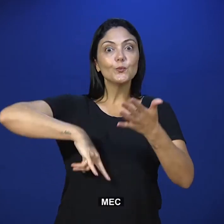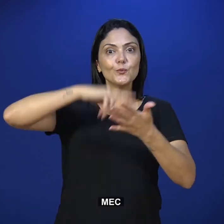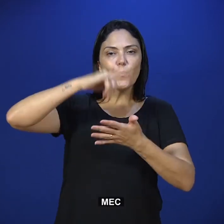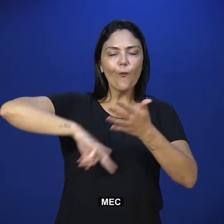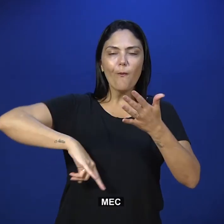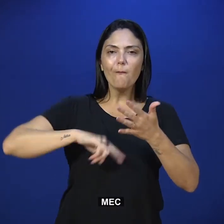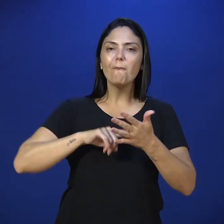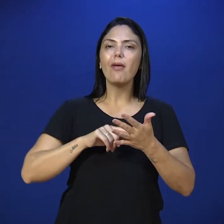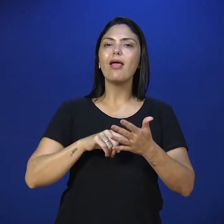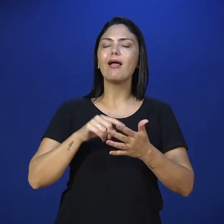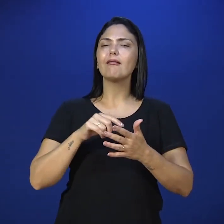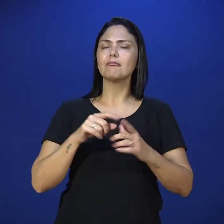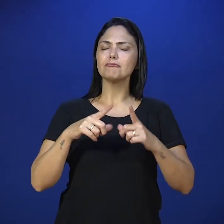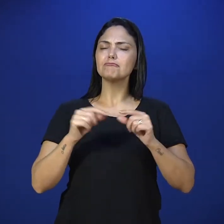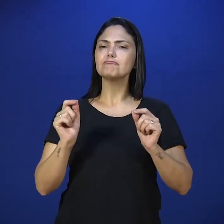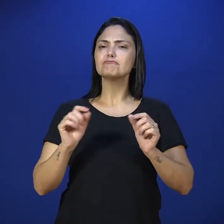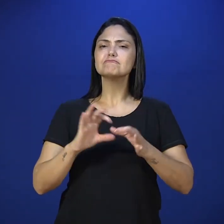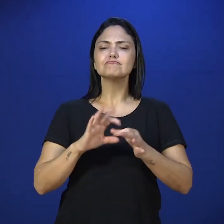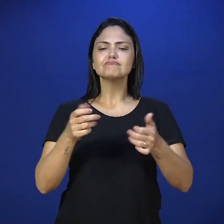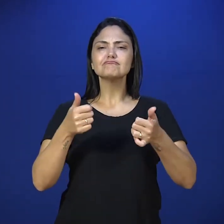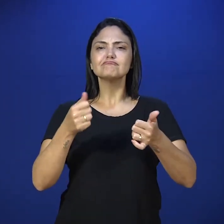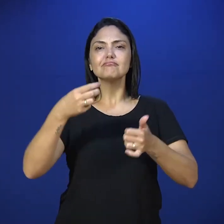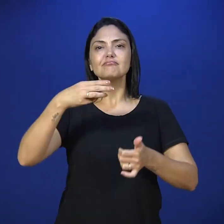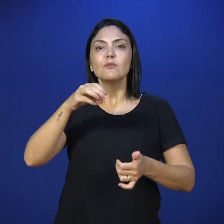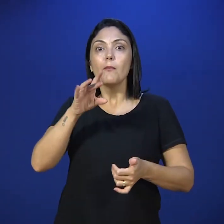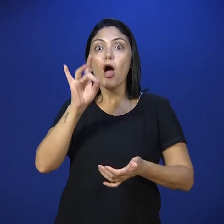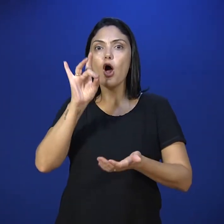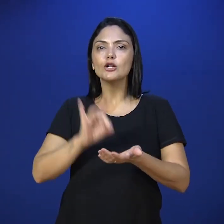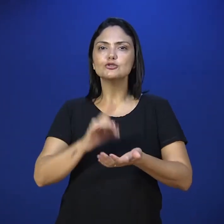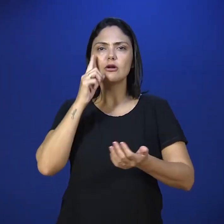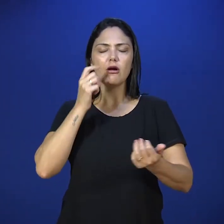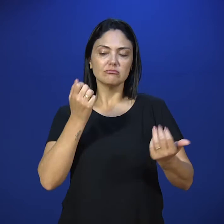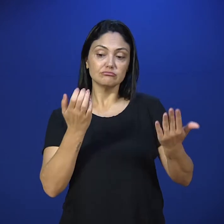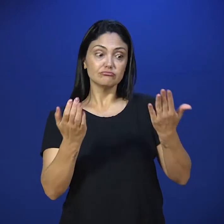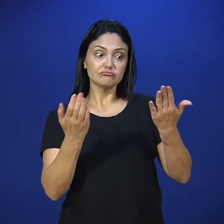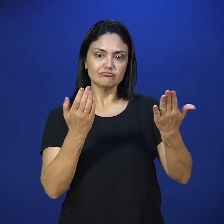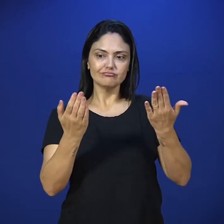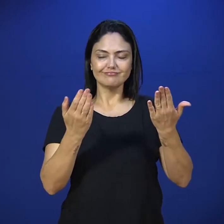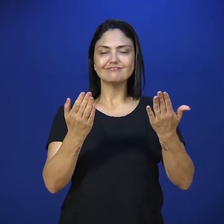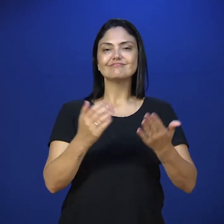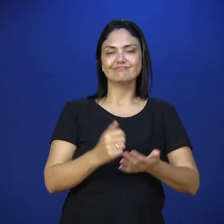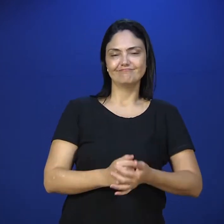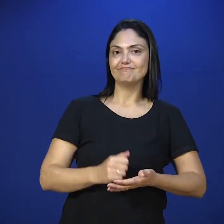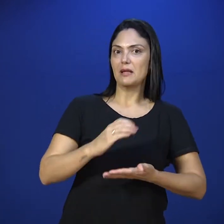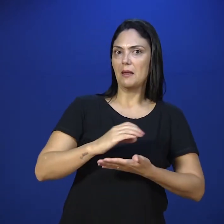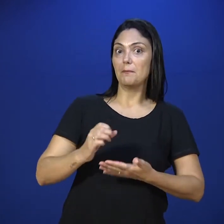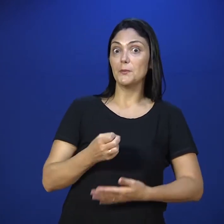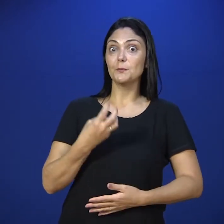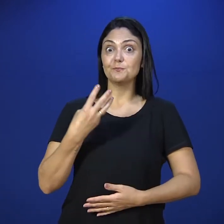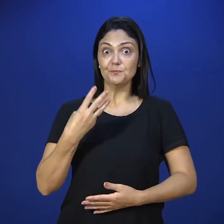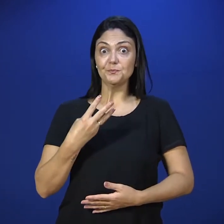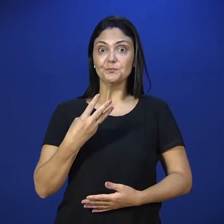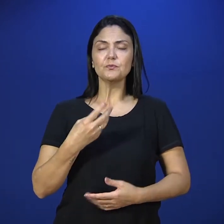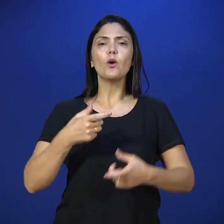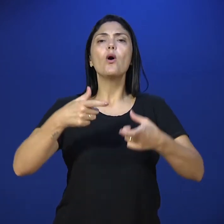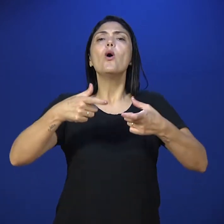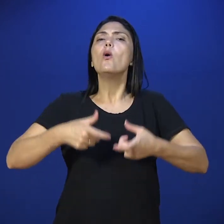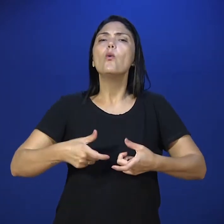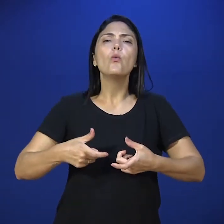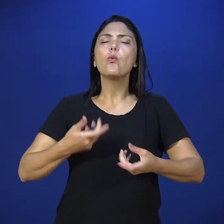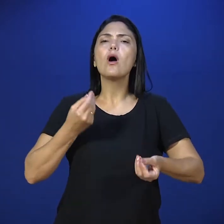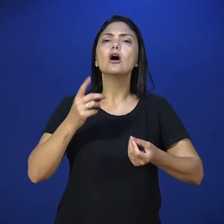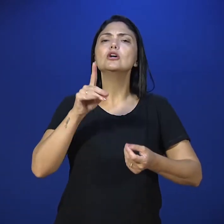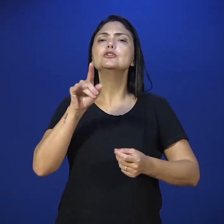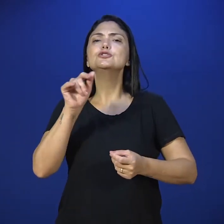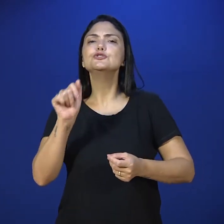autorizado pelo MEC com apresentação do original para a conferência. Capítulo 3. Local,